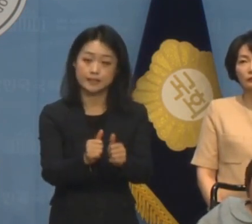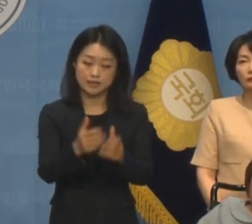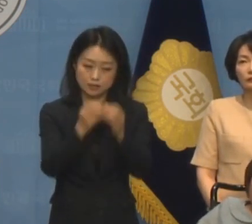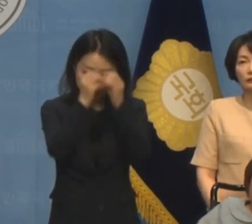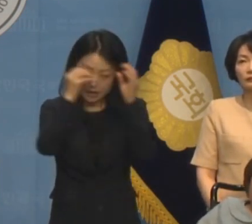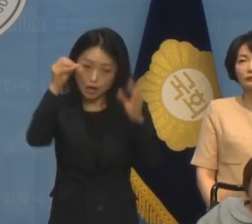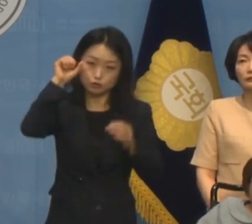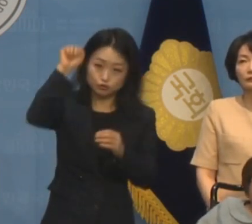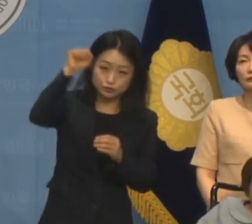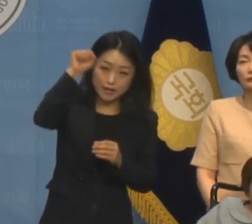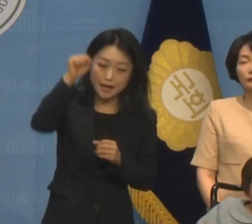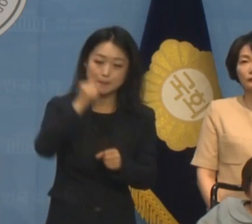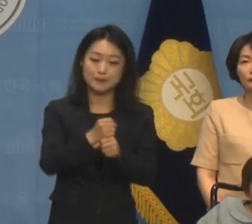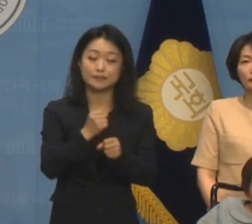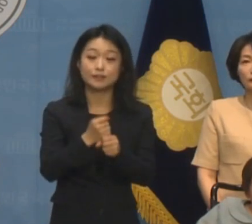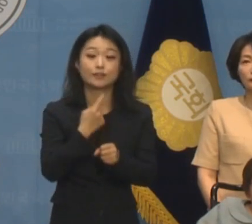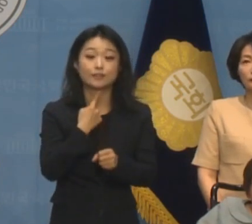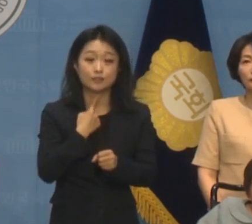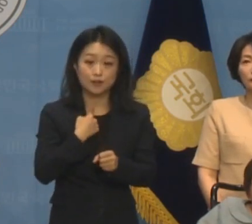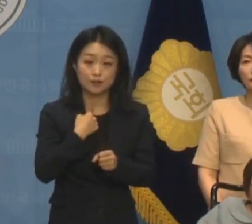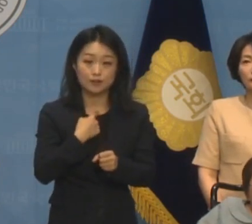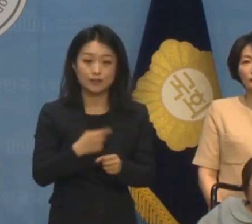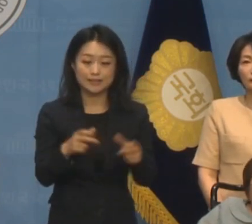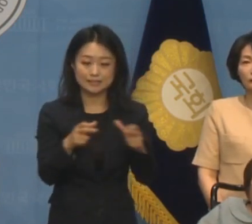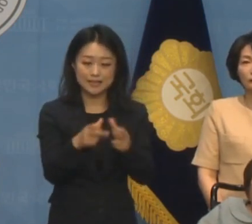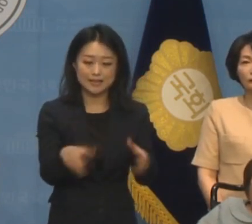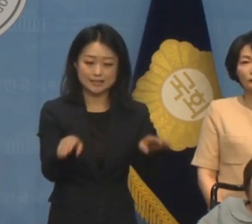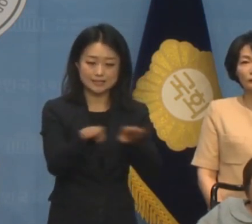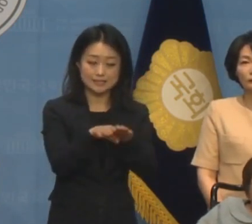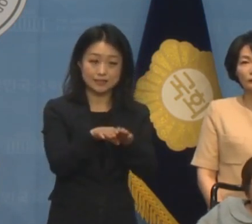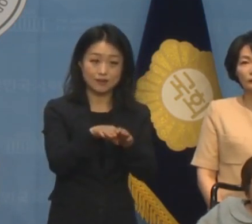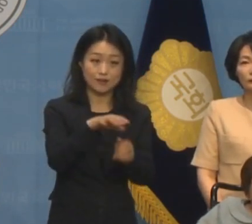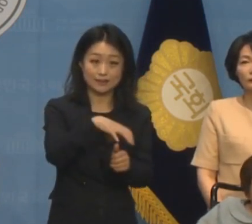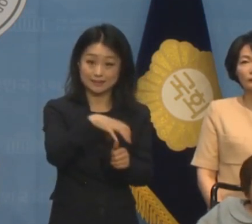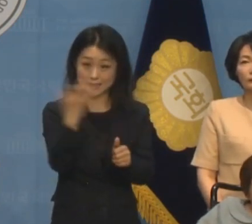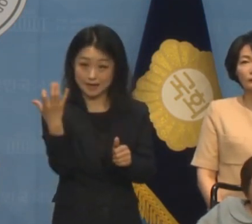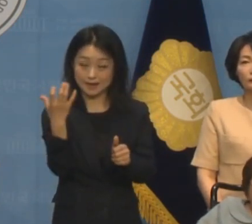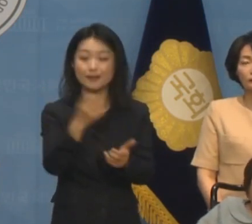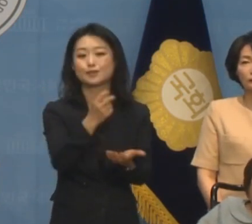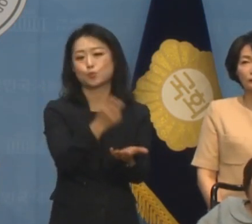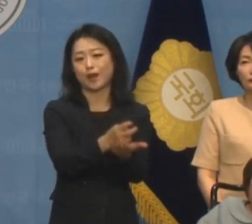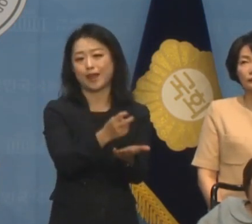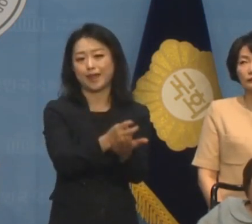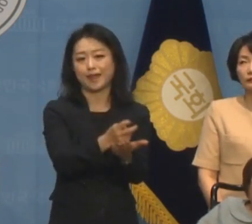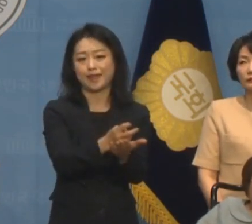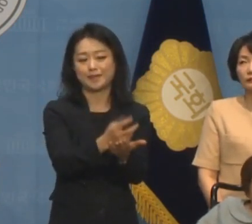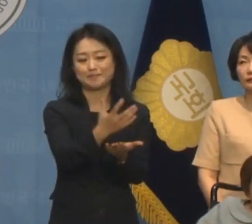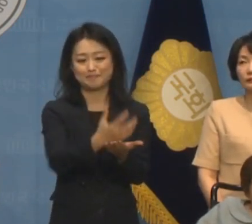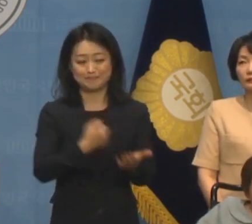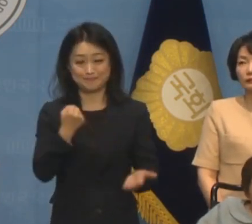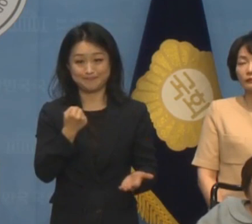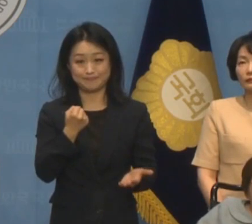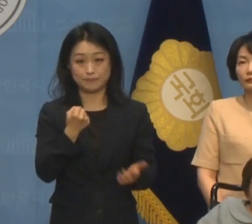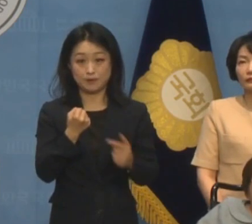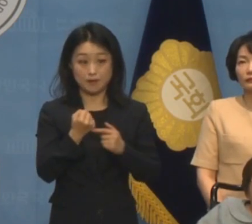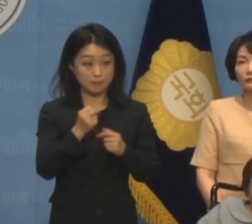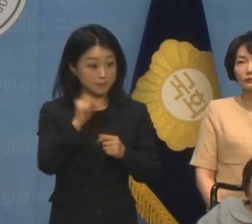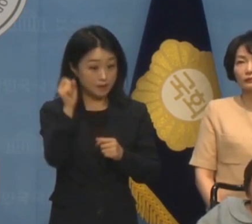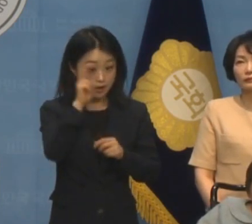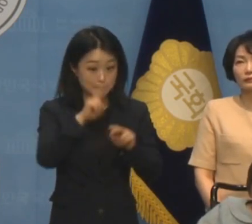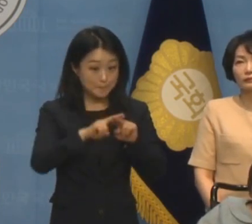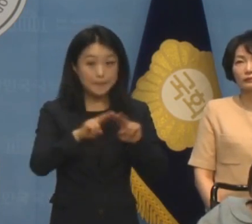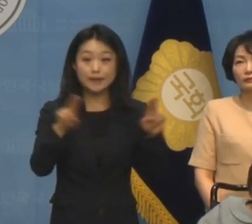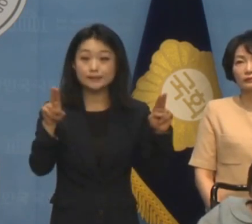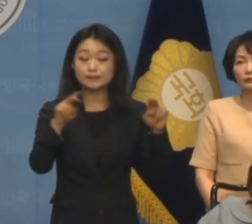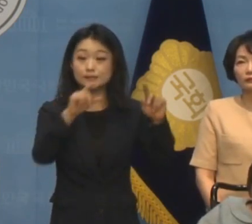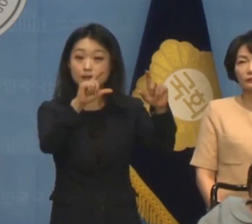투쟁해서 만들어 놓은 탈시설 조례를, 서울시의 탈시설 조례를 폐지하는